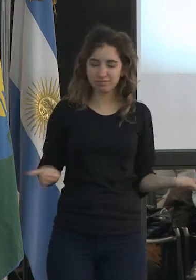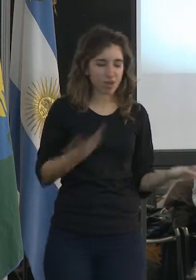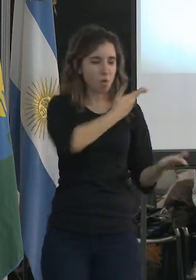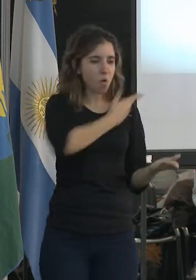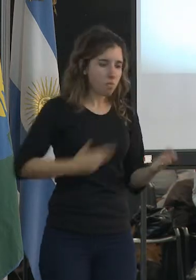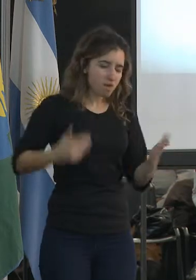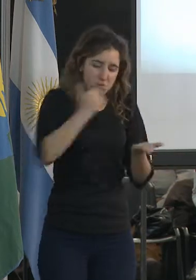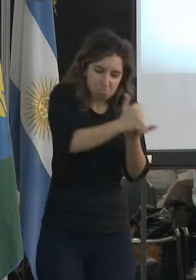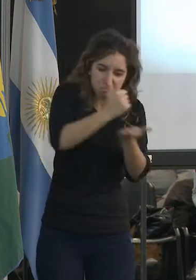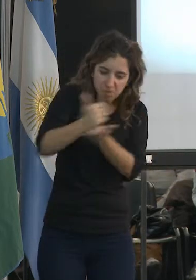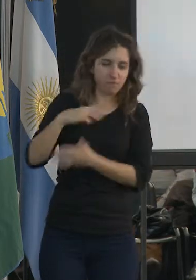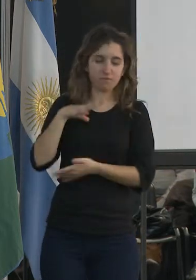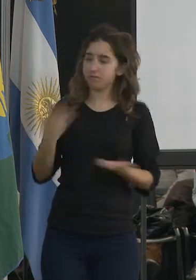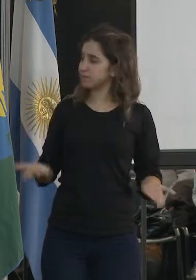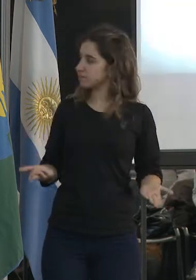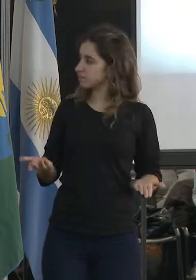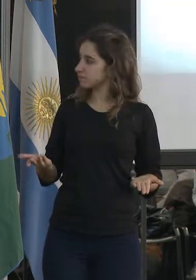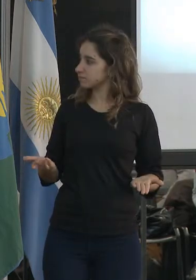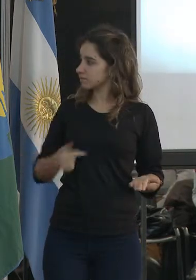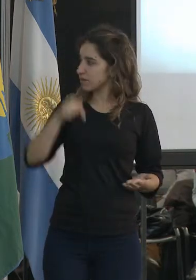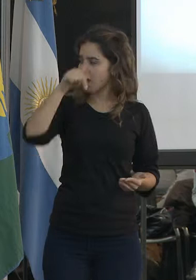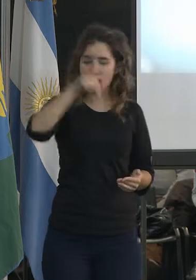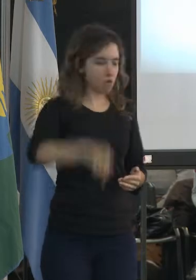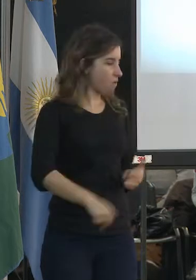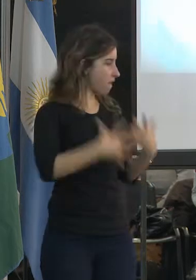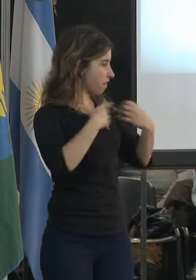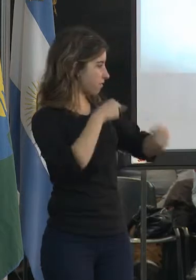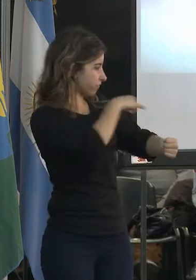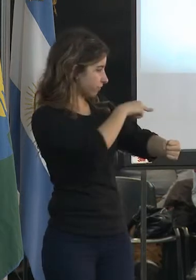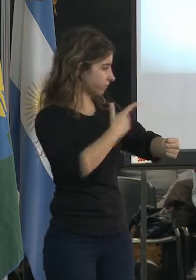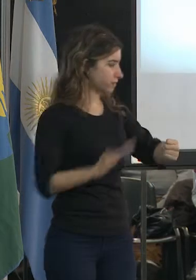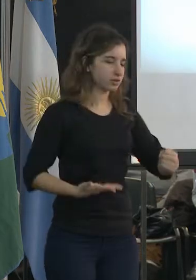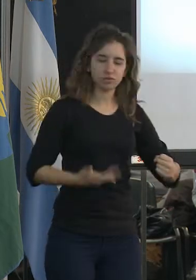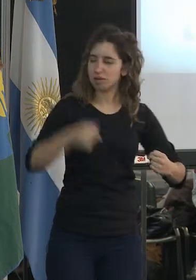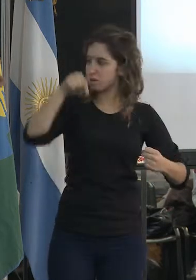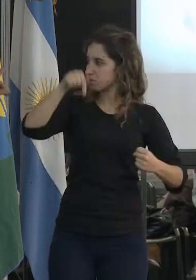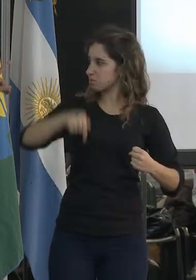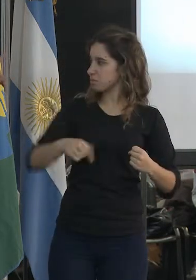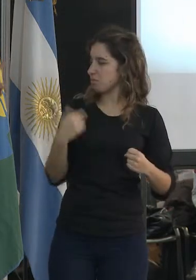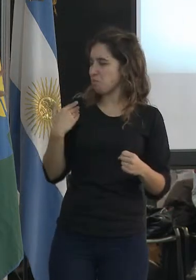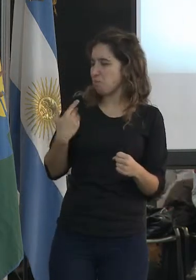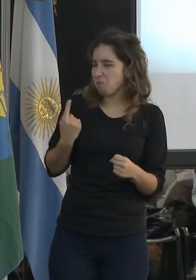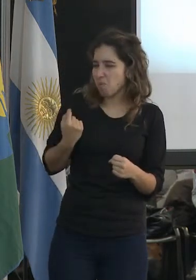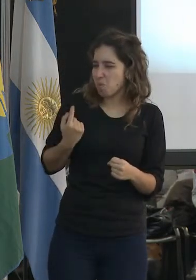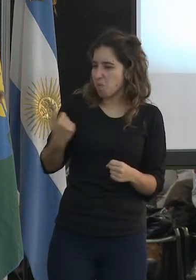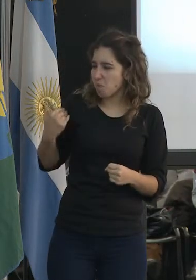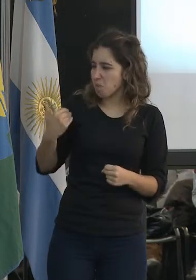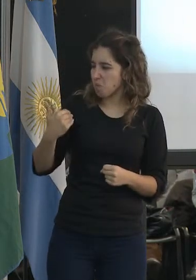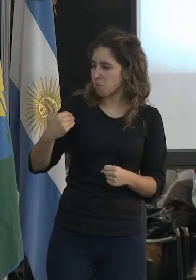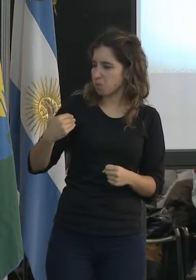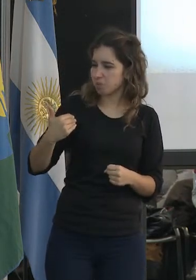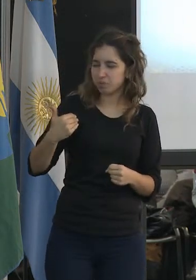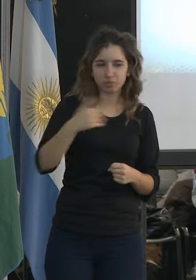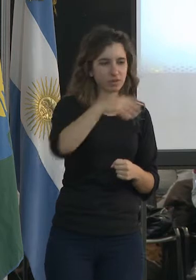Estado desarrollarlo y mucho más. Recién ahora se pone en marcha la Defensoría del Público, recién hace poquito se integró el directorio